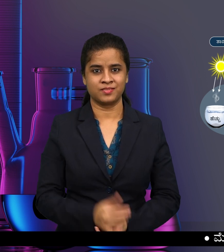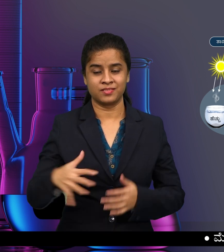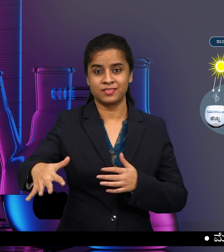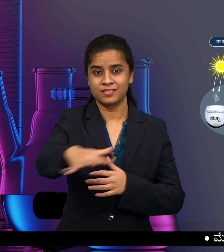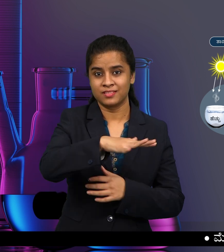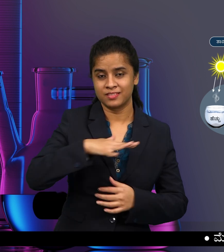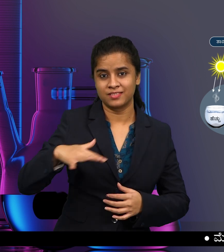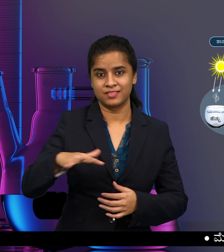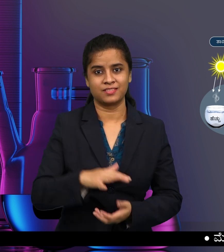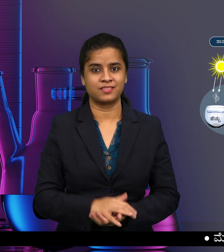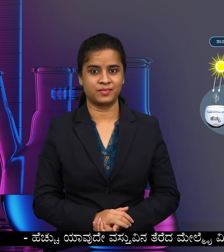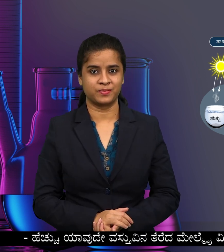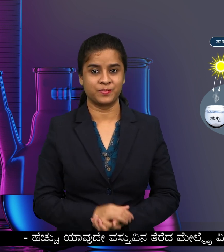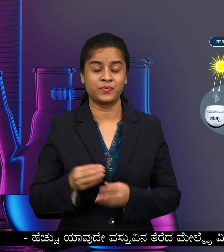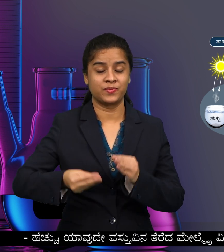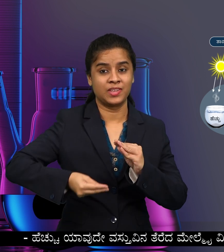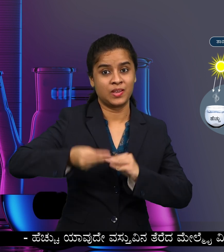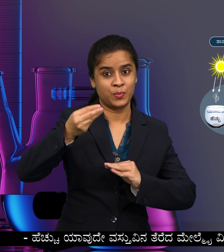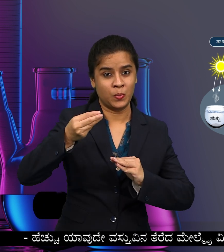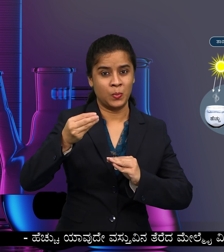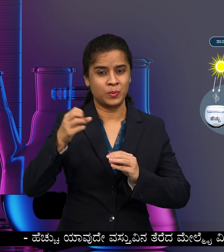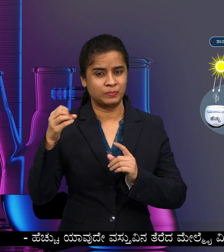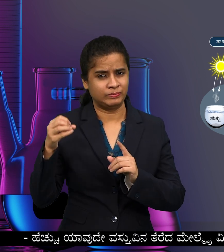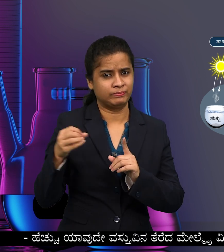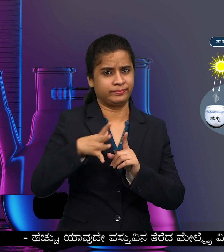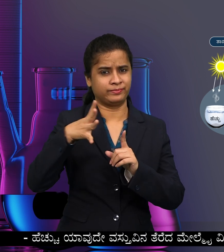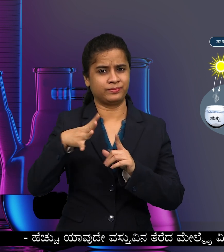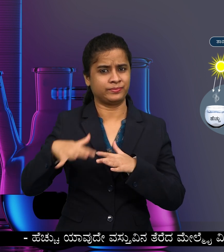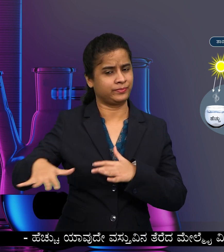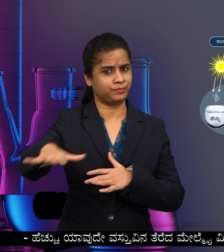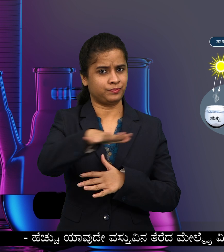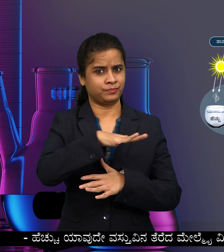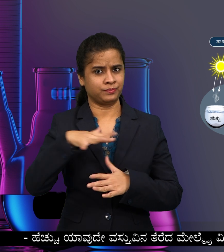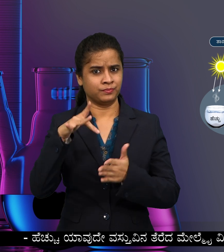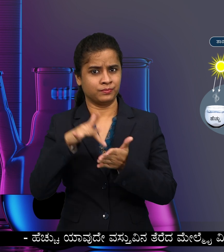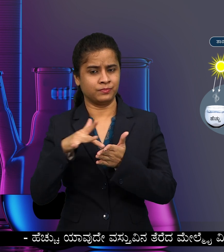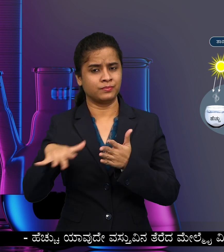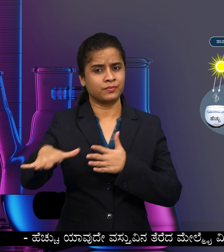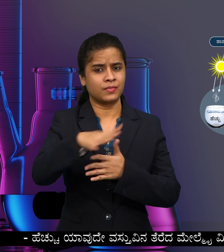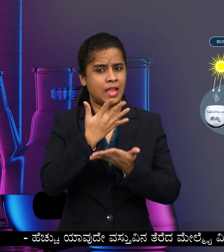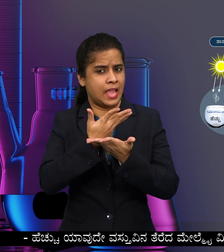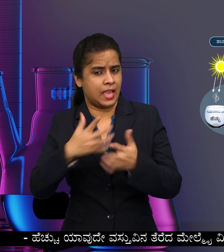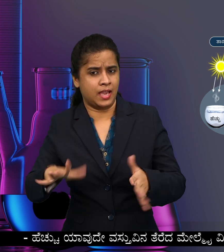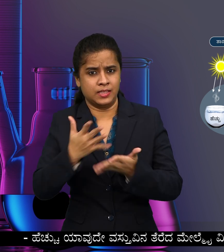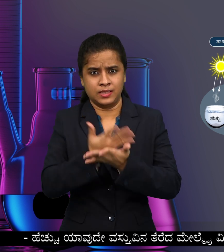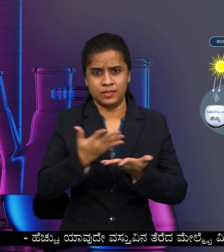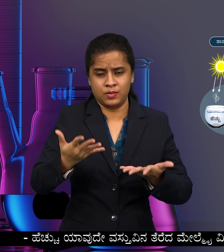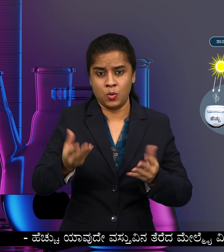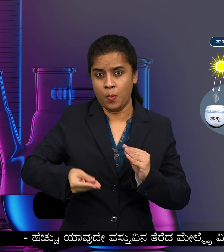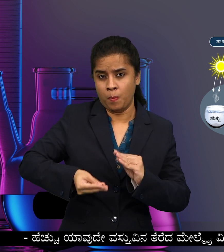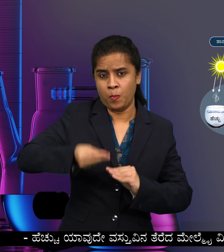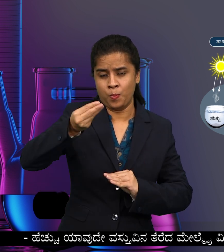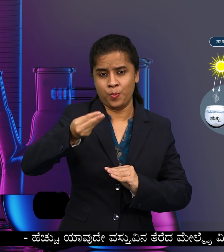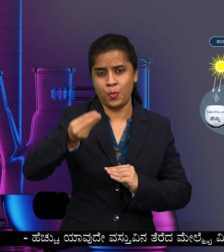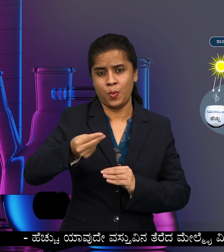ಮೇಲ್ಮೈ ಪ್ರದೇಶ. ಹೆಚ್ಚು ಯಾವುದೇ ವಸ್ತುವಿನ ತೆರೆದ ಮೇಲ್ಮೈ ವಿಸ್ತೀರ್ಣ ಹೆಚ್ಚು ದ್ರವಹನಿಗಳು